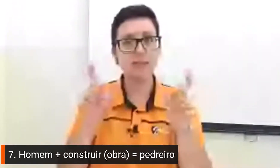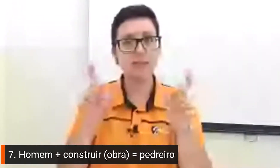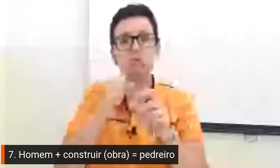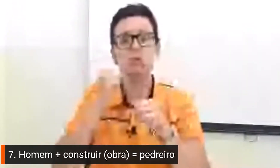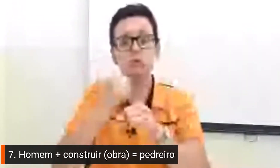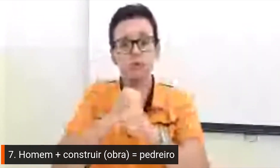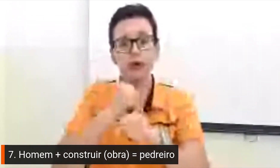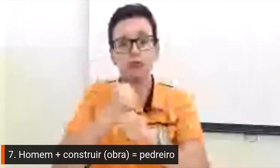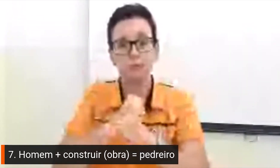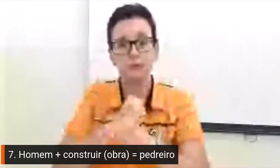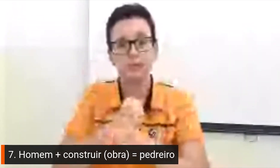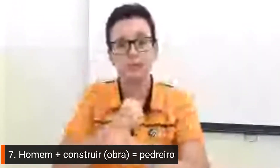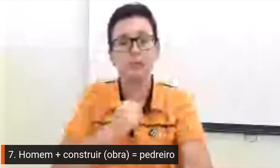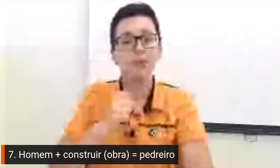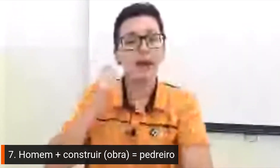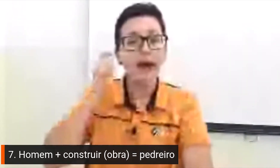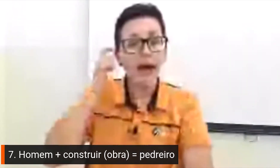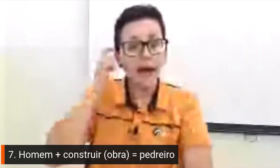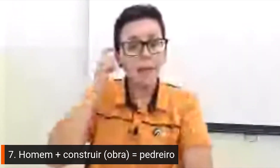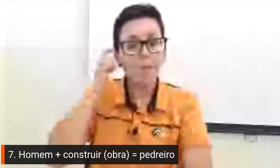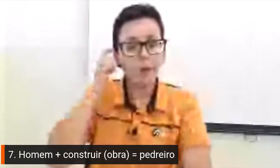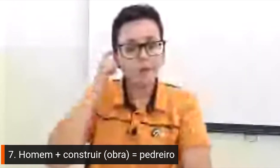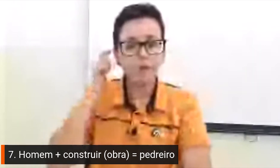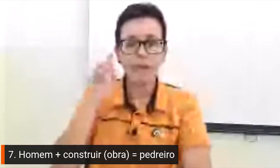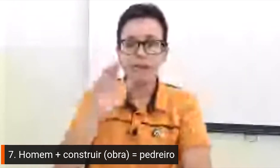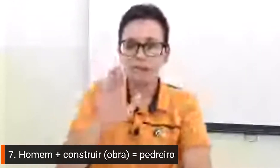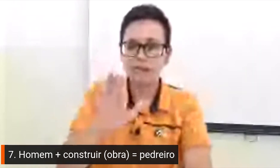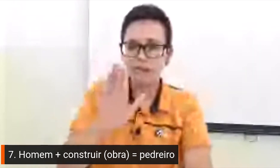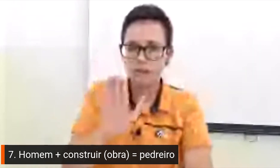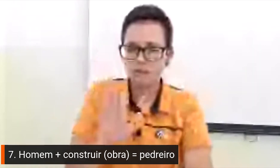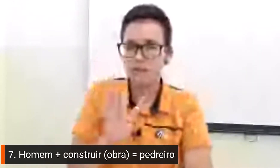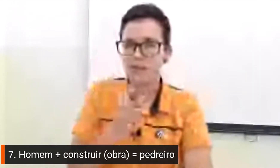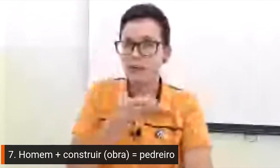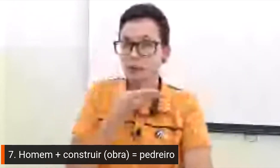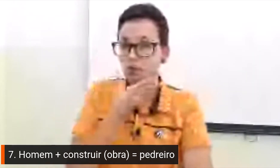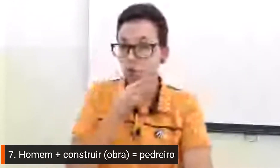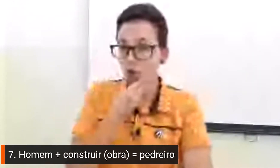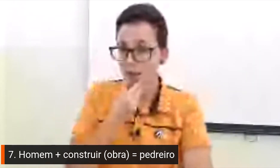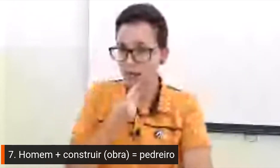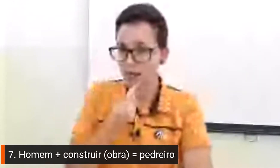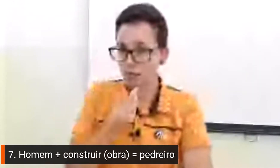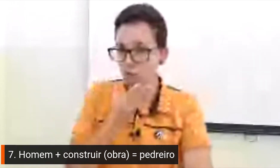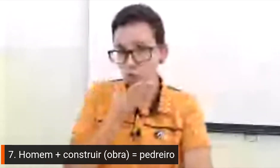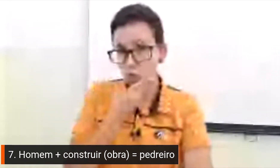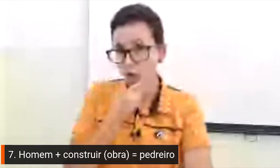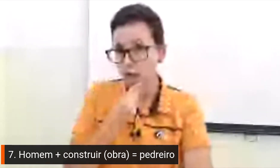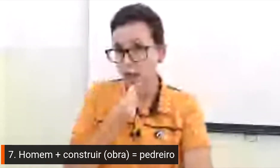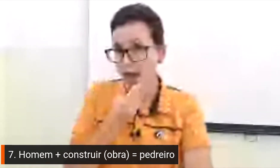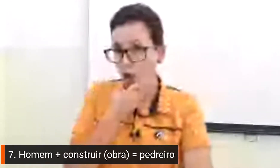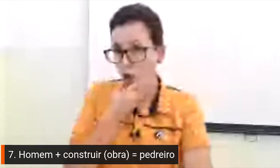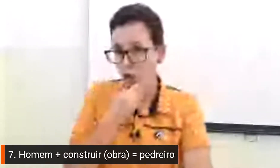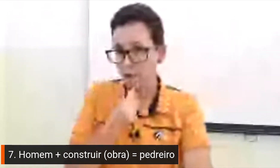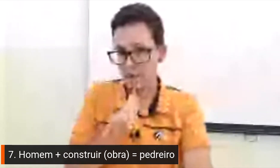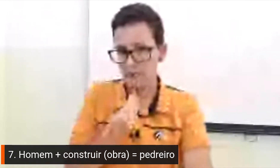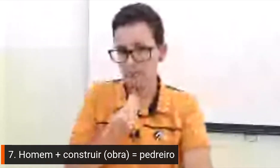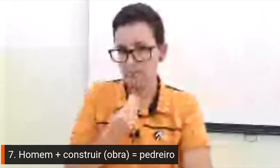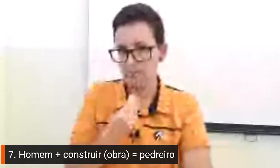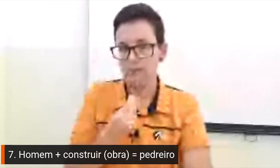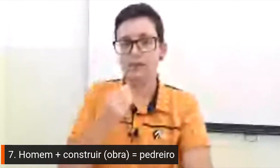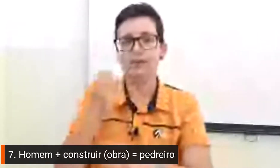sinais que formam o sinal de pedreiro. Então quer dizer que se eu fizer só isso, é homem. E